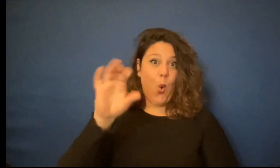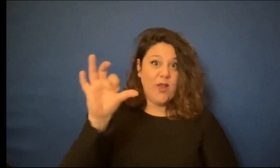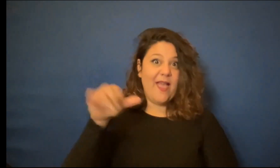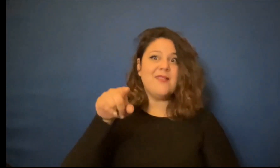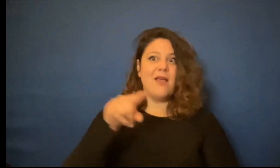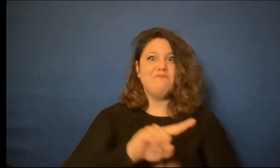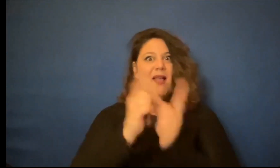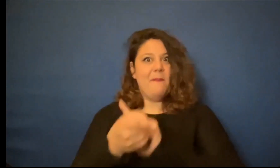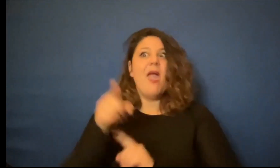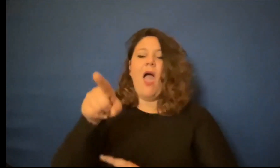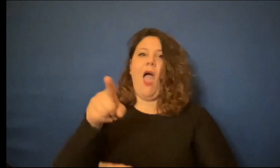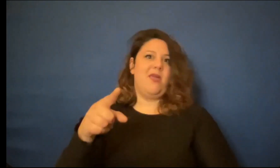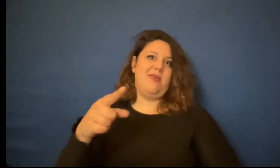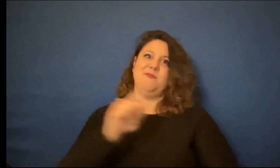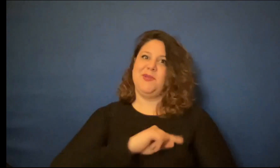te sentías sola.